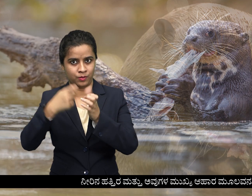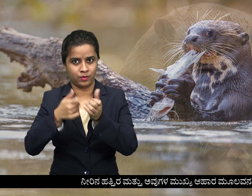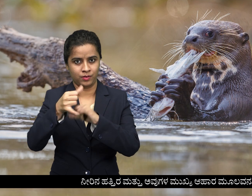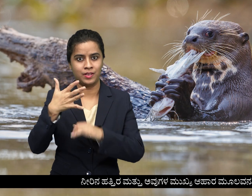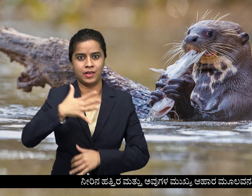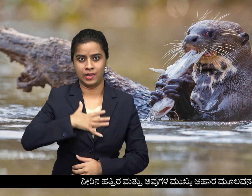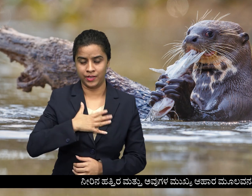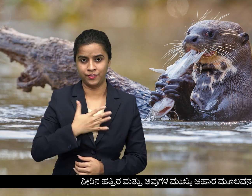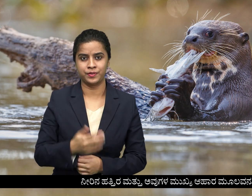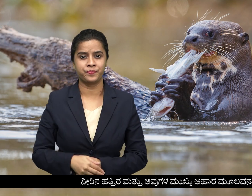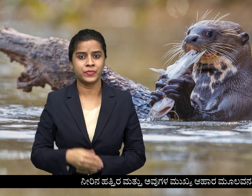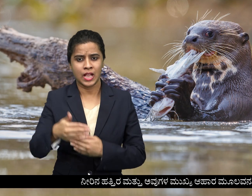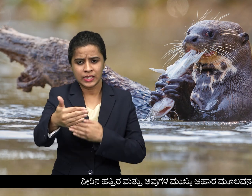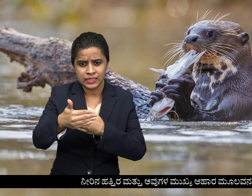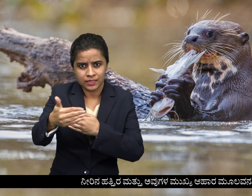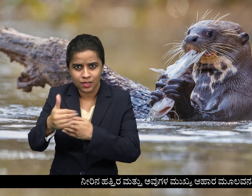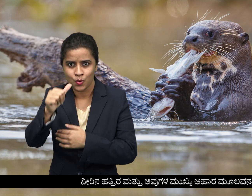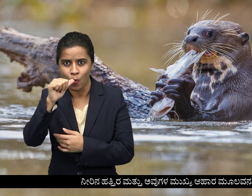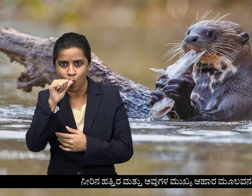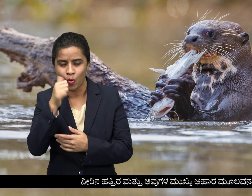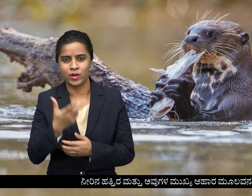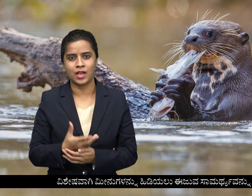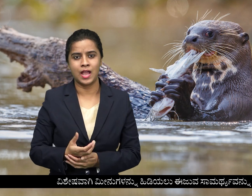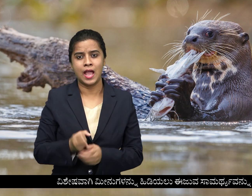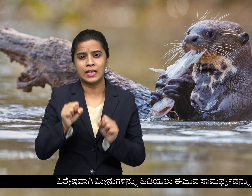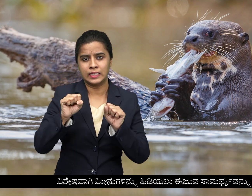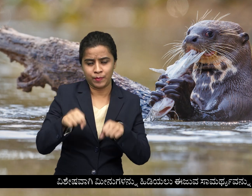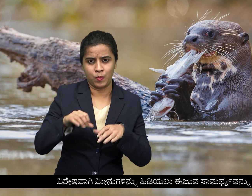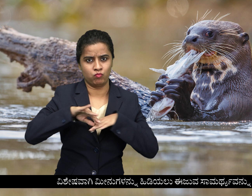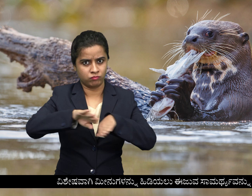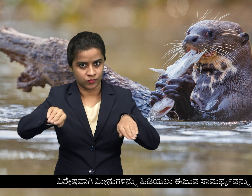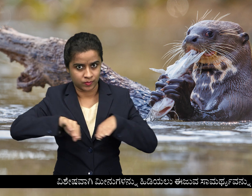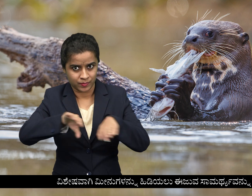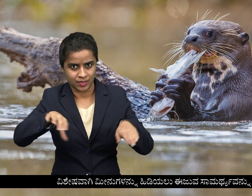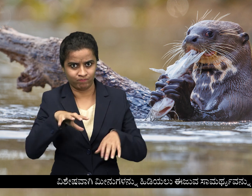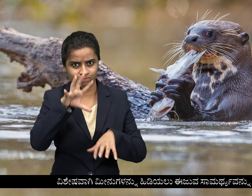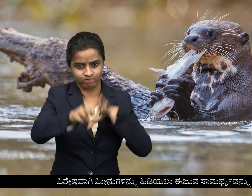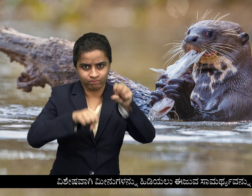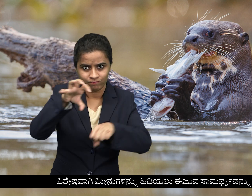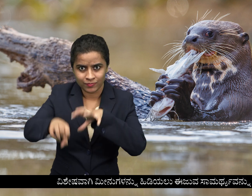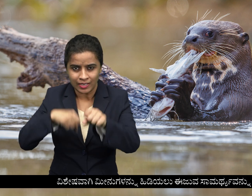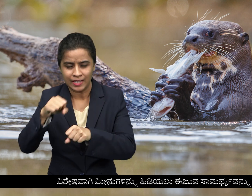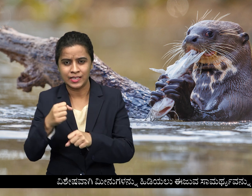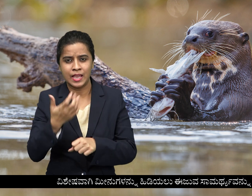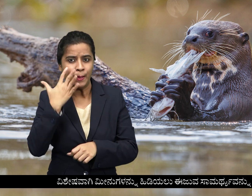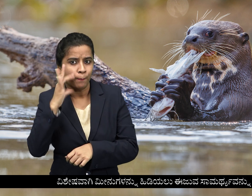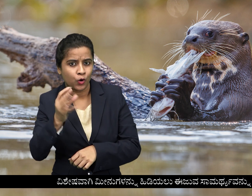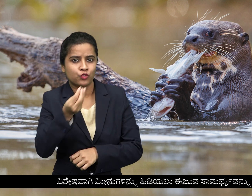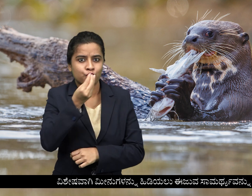ನೀರಿನ ಹತ್ತಿರ ಮತ್ತು ಅವುಗಳ ಮುಖ್ಯ ಆಹಾರದ ಮೂಲವನ್ನ, ವಿಶೇಷವಾಗಿ ಮೀನುಗಳನ್ನ ಹಿಡಿಯಲು ಈಜುವ ಸಾಮರ್ಥ್ಯಗಳನ್ನ ಅವು